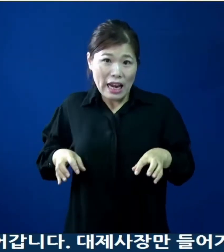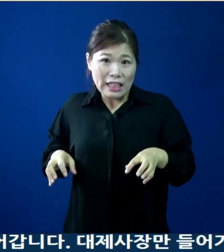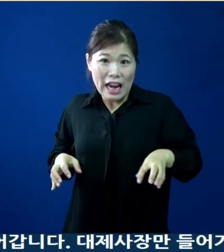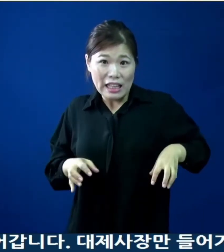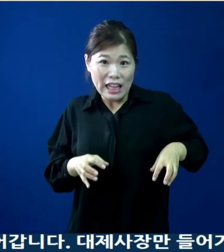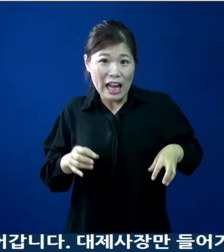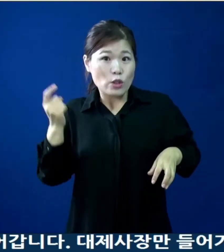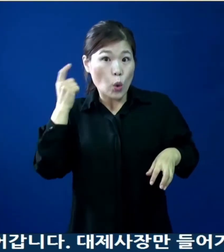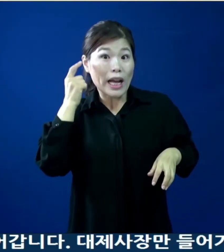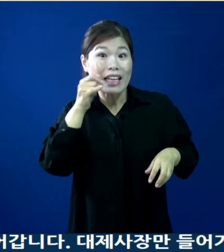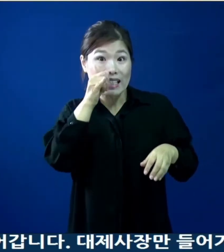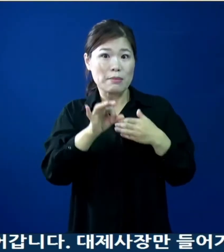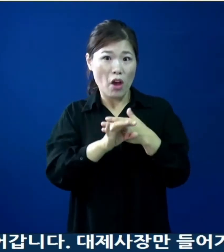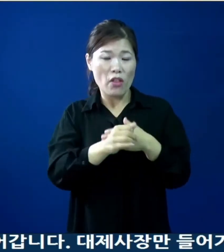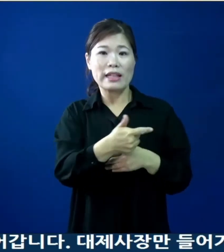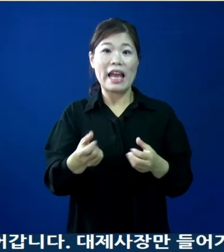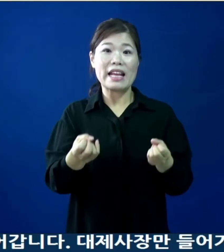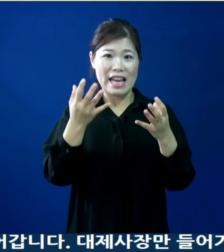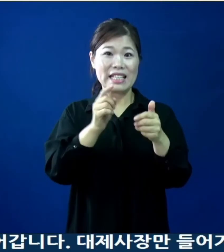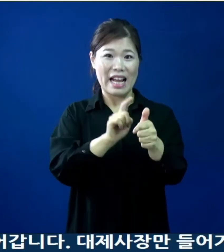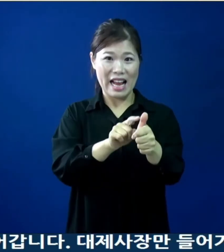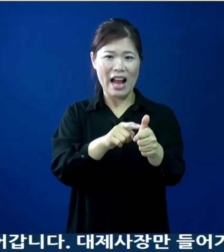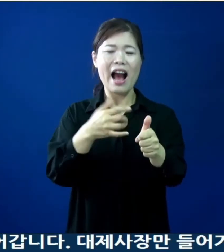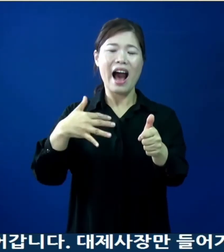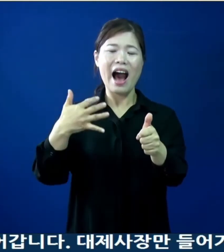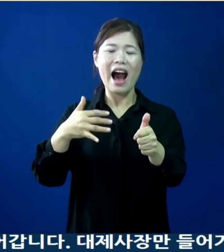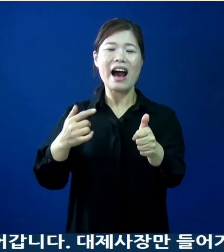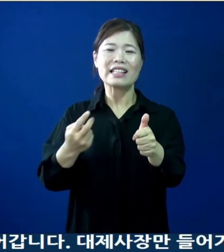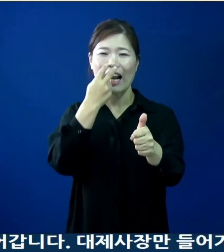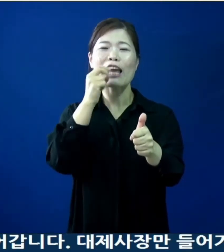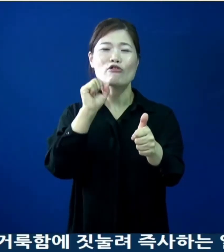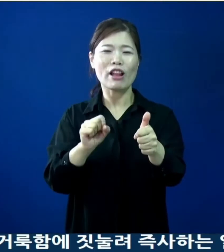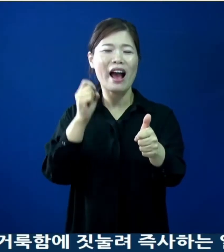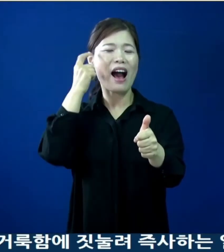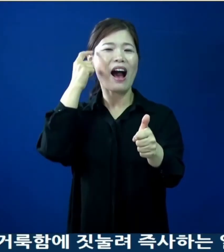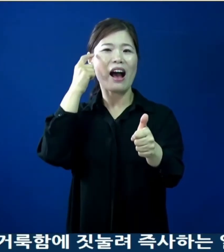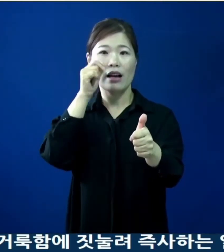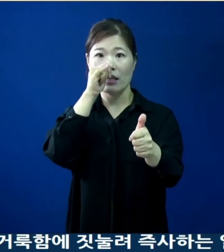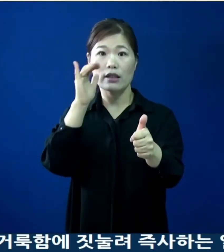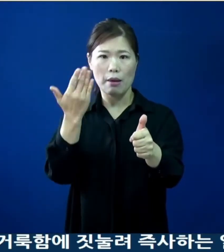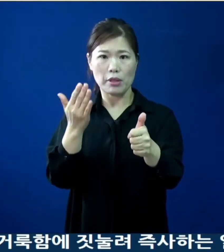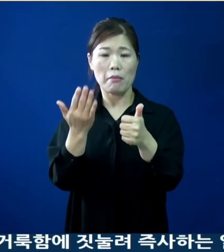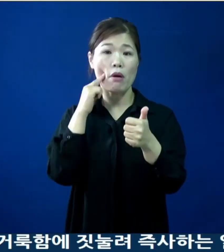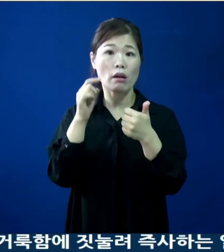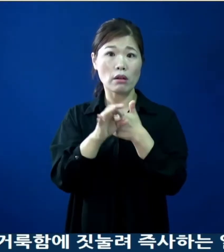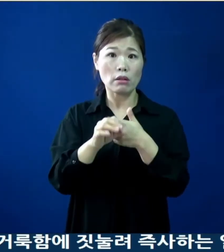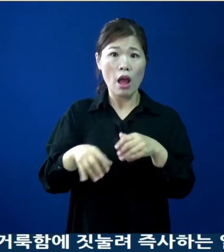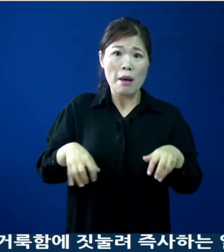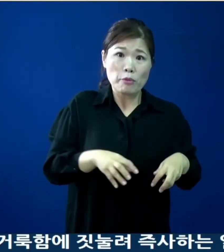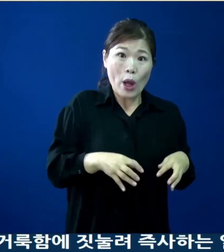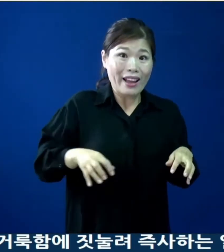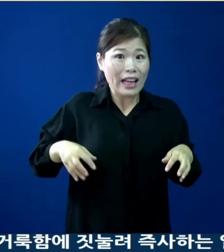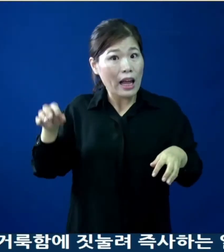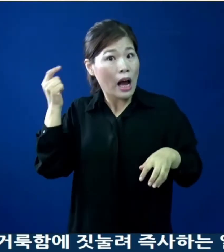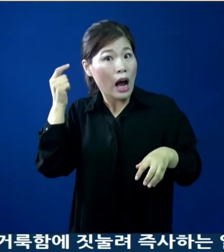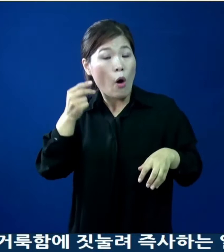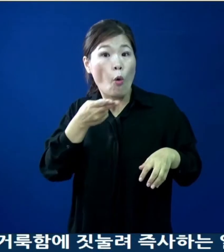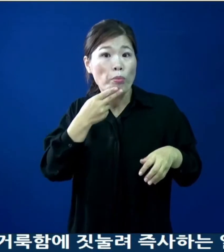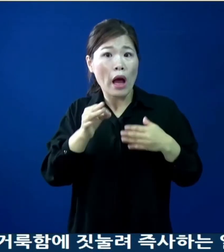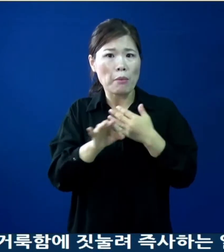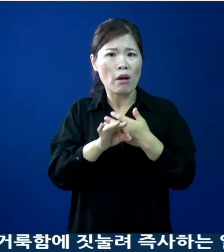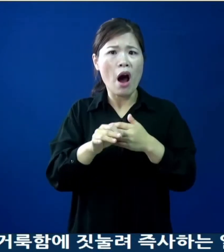나면 대제사장님 아직 살아계시는군요. 그 소리가 끊기면 일났네,